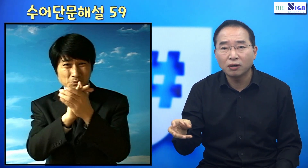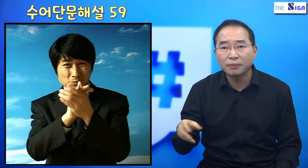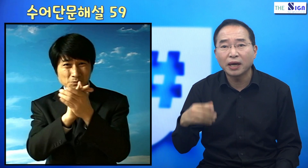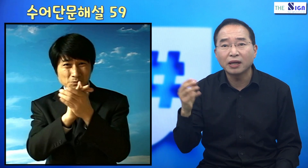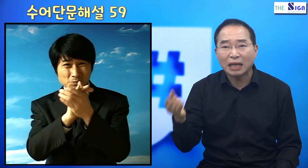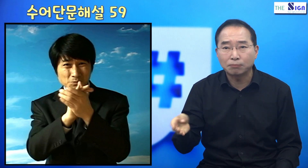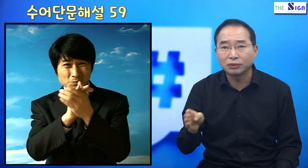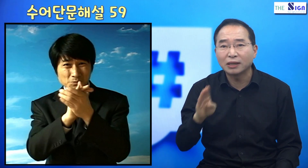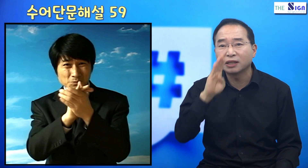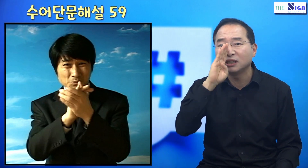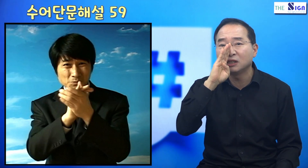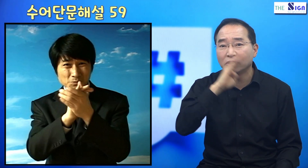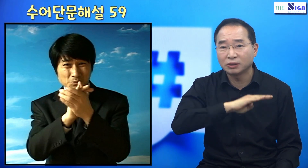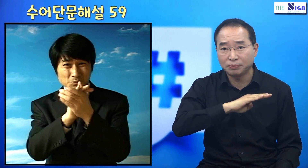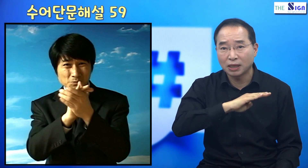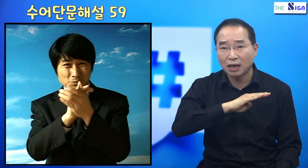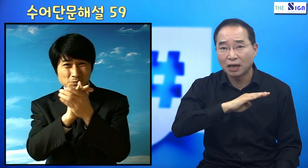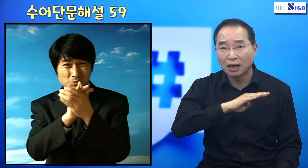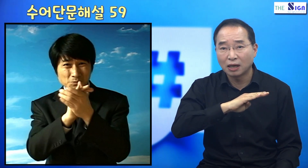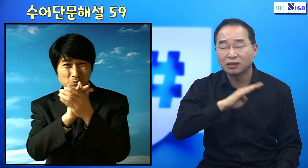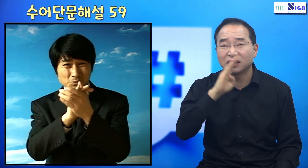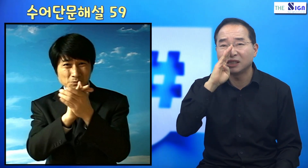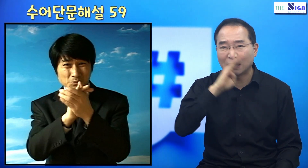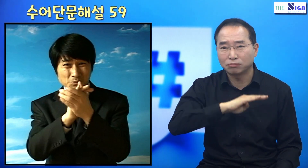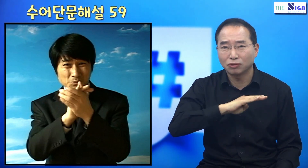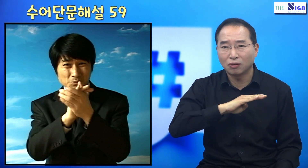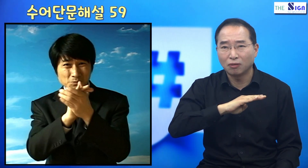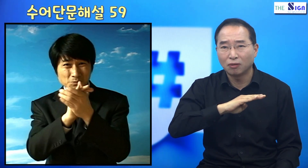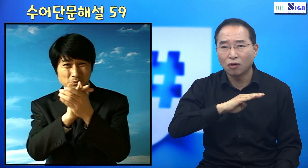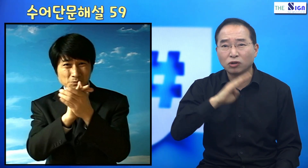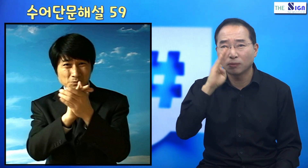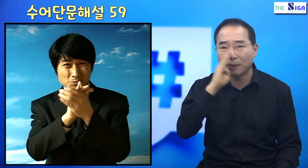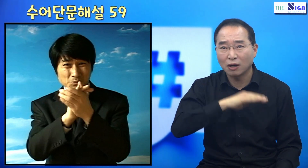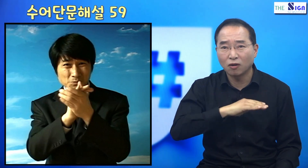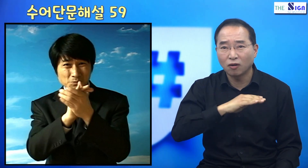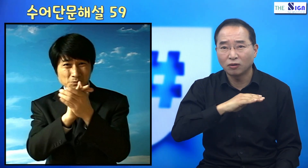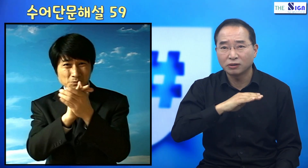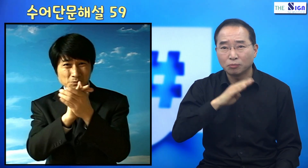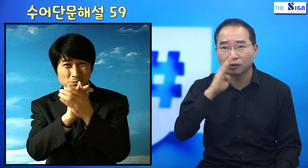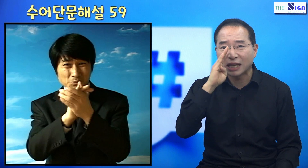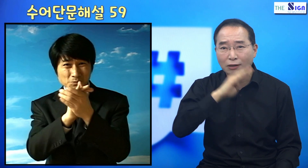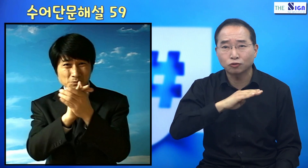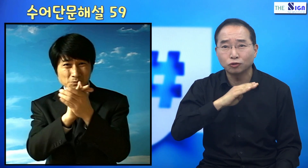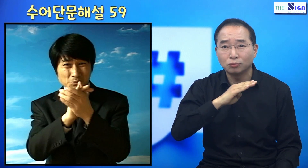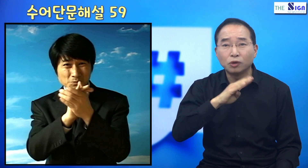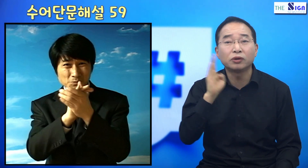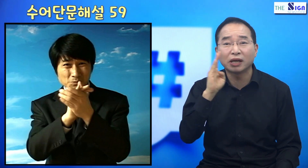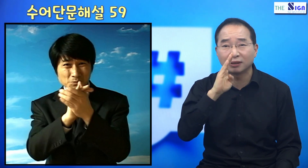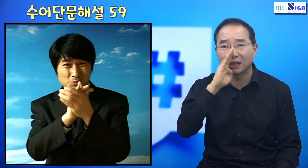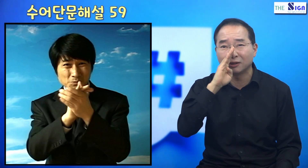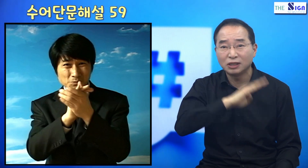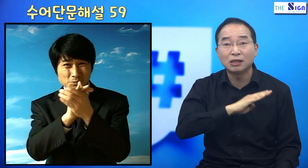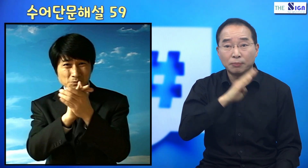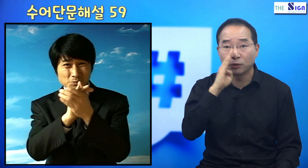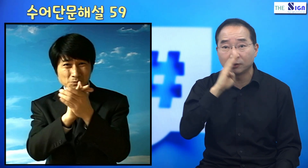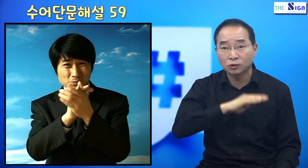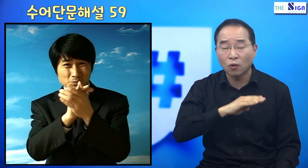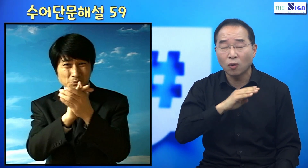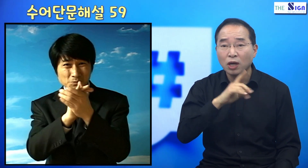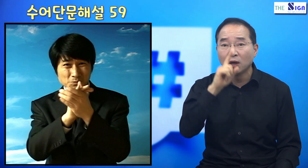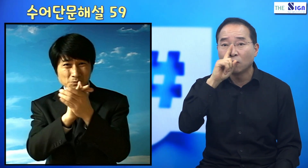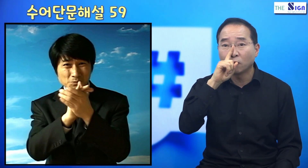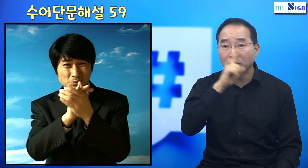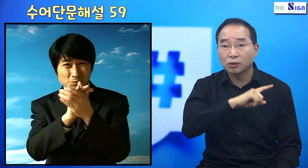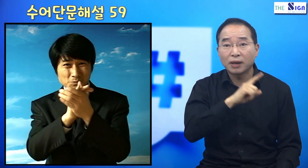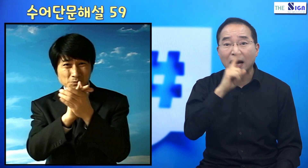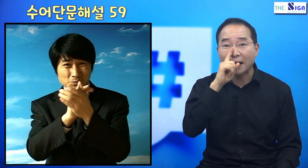물건 개념에 나쁘다 할 때는 이걸 씁니다. 질이 나쁜 거, 허접한 거, 뭐 짝퉁, 뭐 이렇게 할 때 이런 표현을